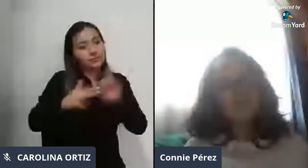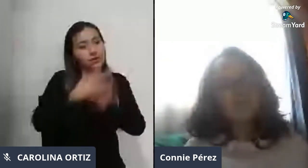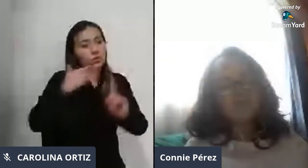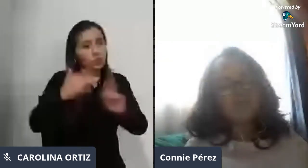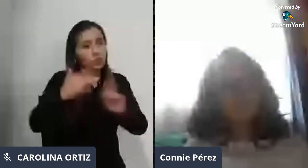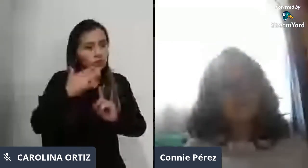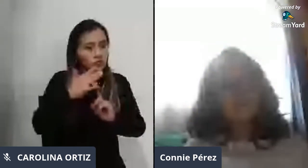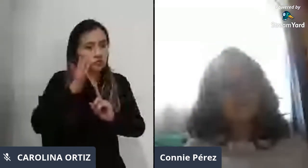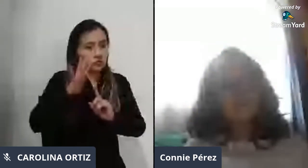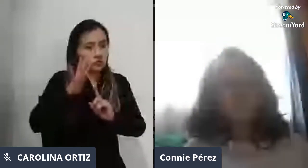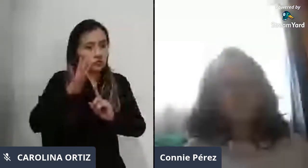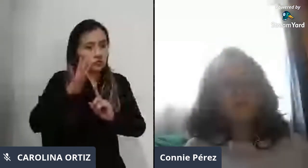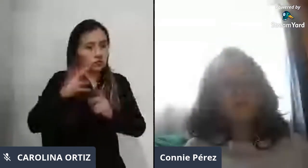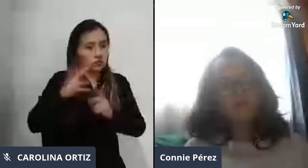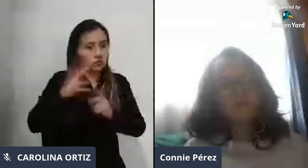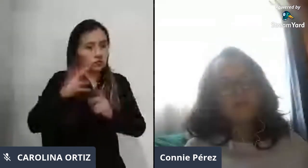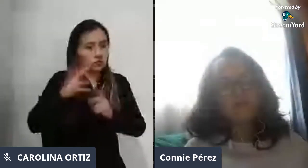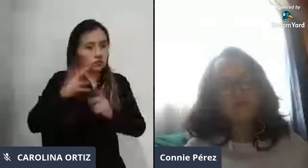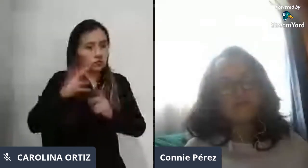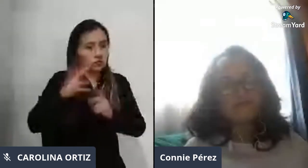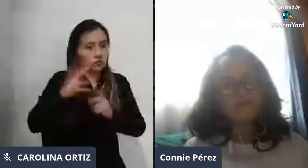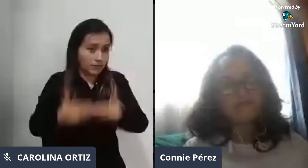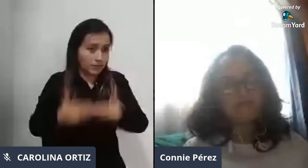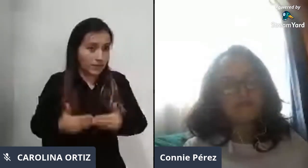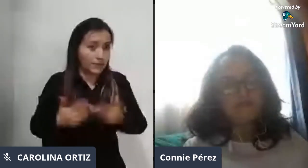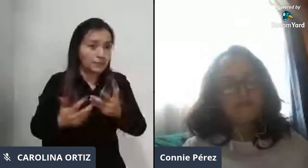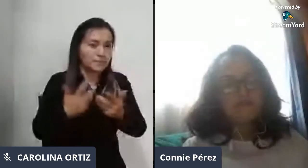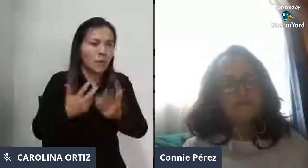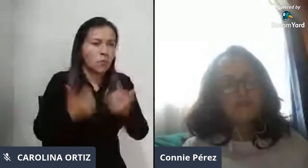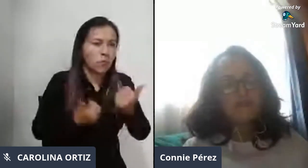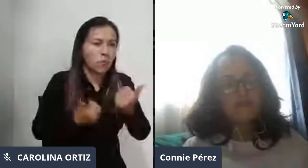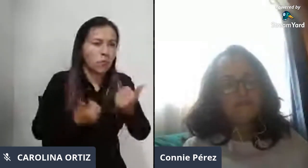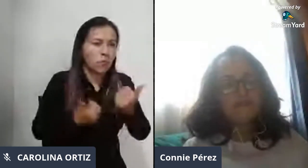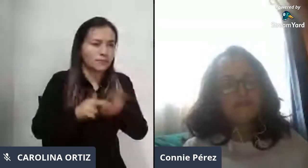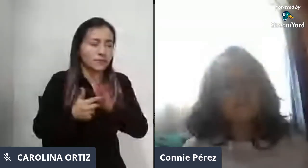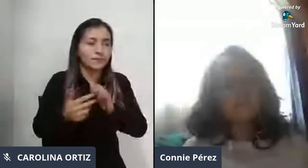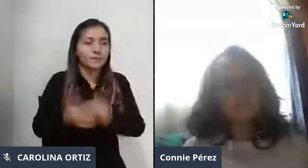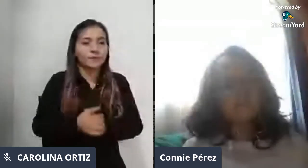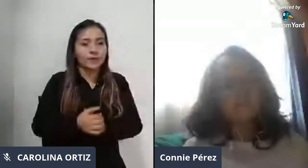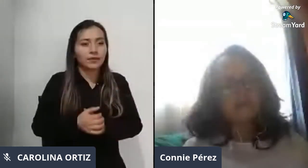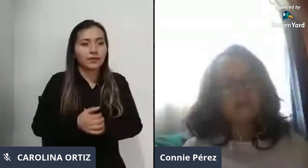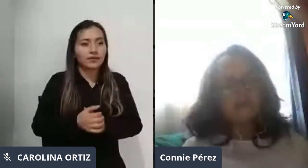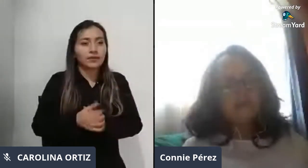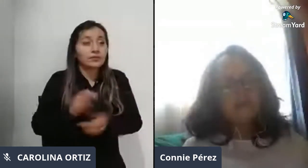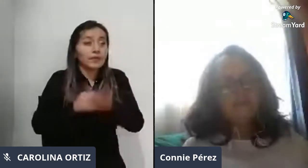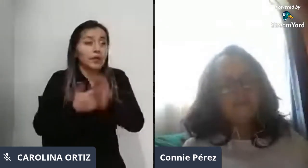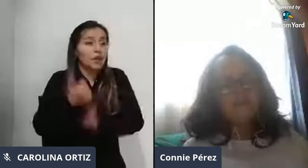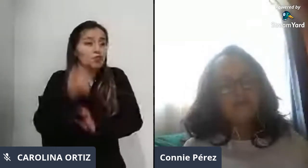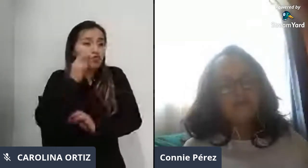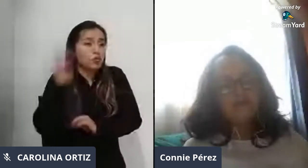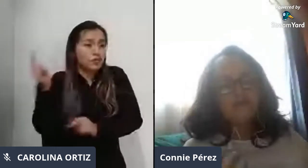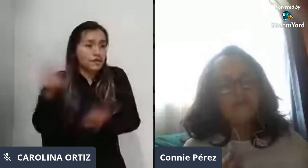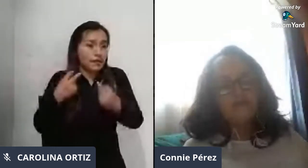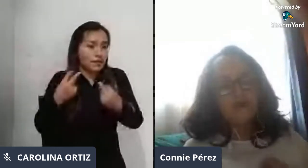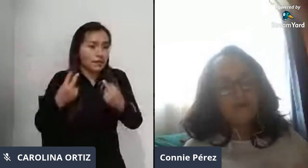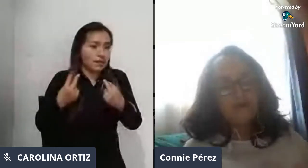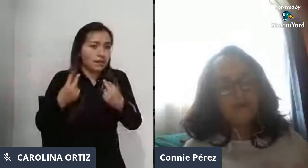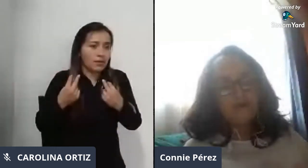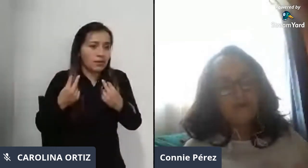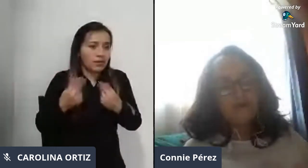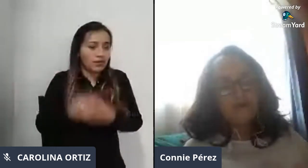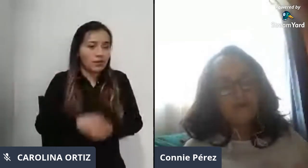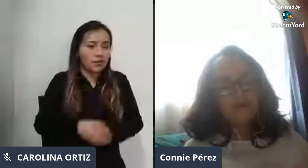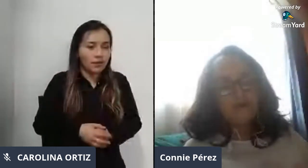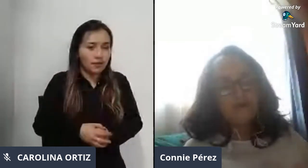sistémica, discapacidad sistémica, es aquella discapacidad invisible que tiene que ver con el funcionamiento del